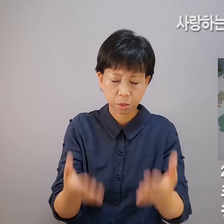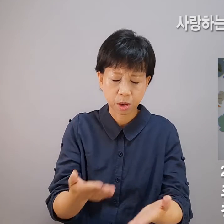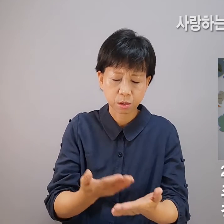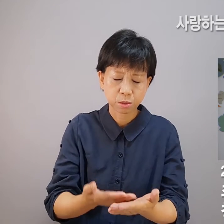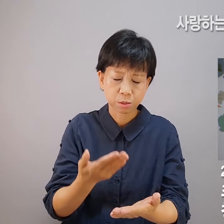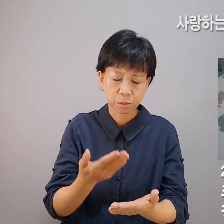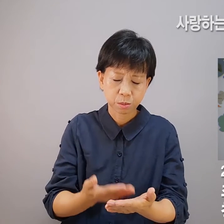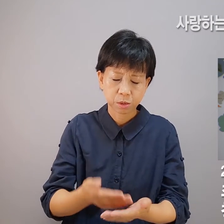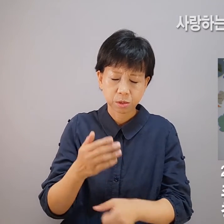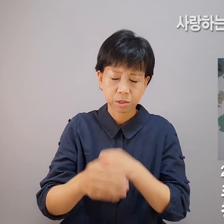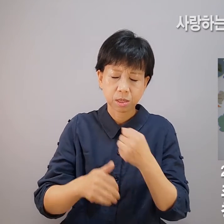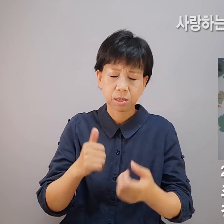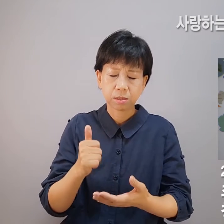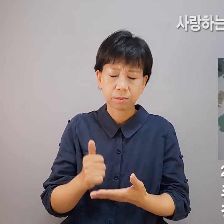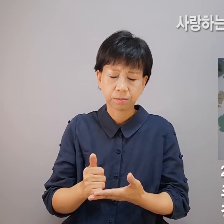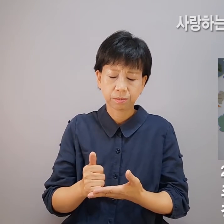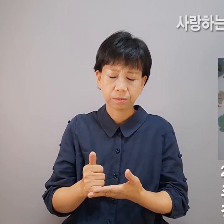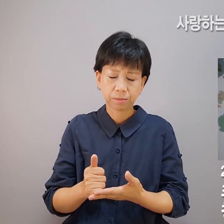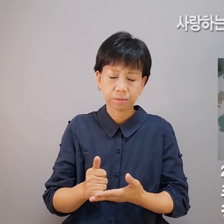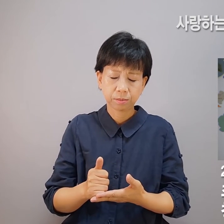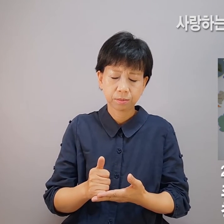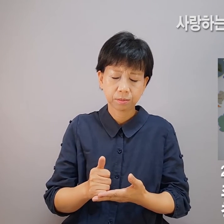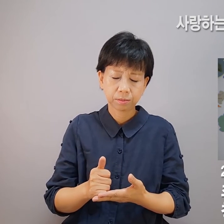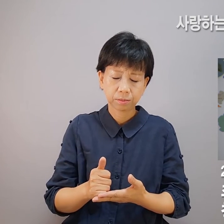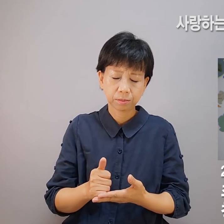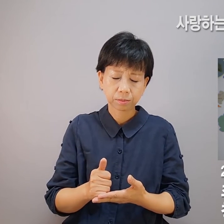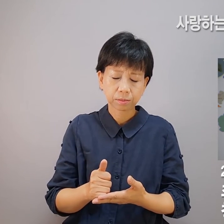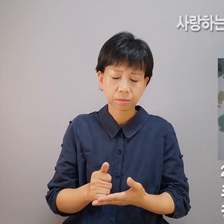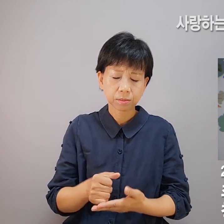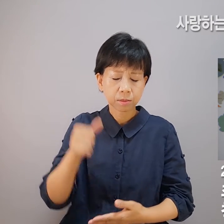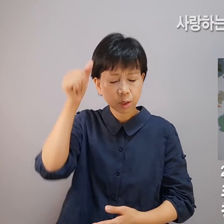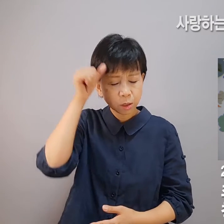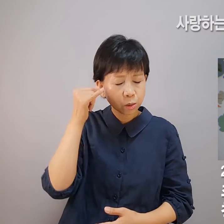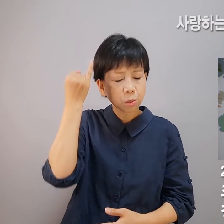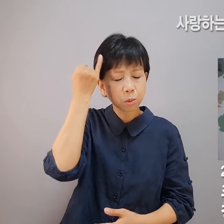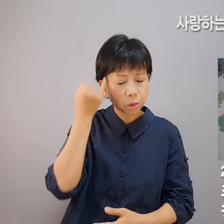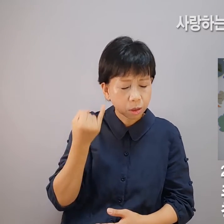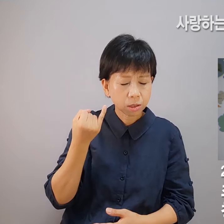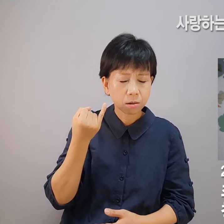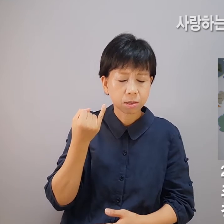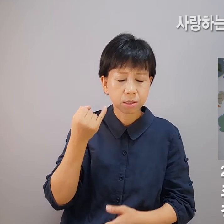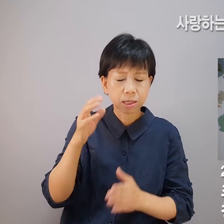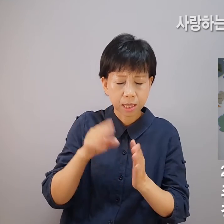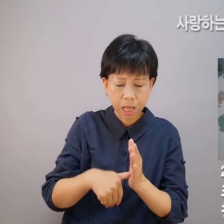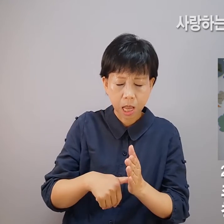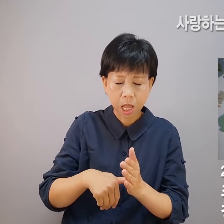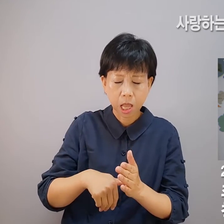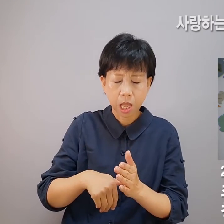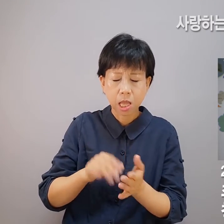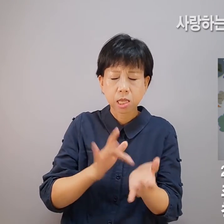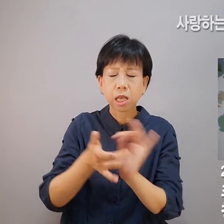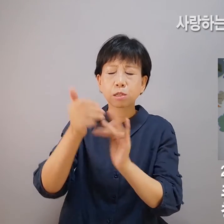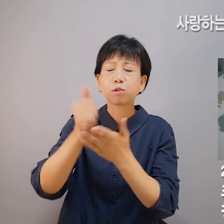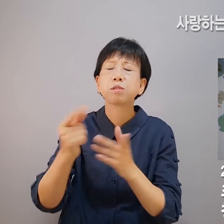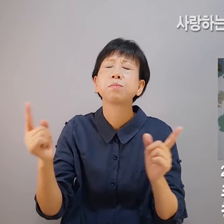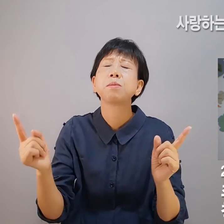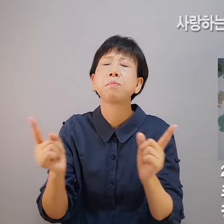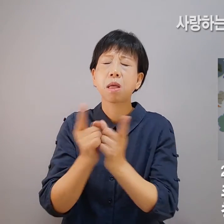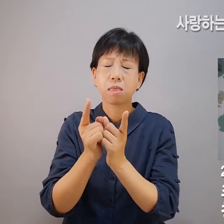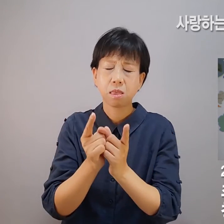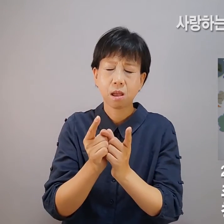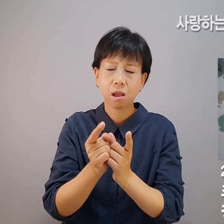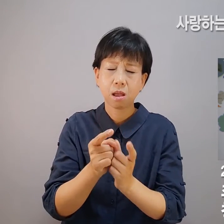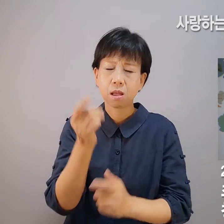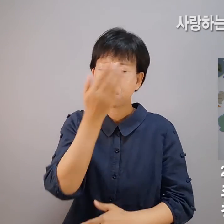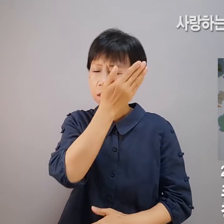주시옵소서. 하나님, 청소년기에 예수님을 만나는 아이들이 참 많이 있습니다. 근데 청년이